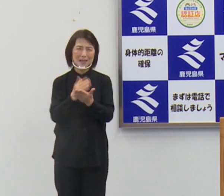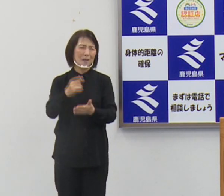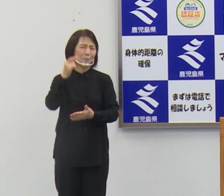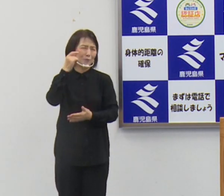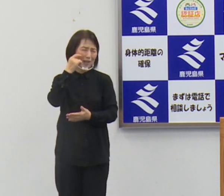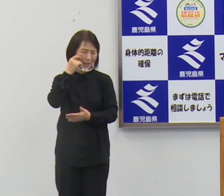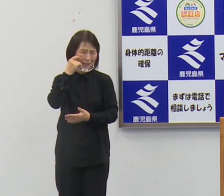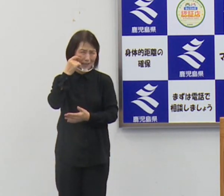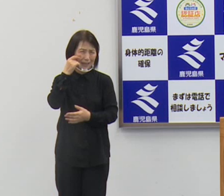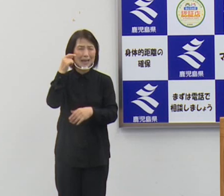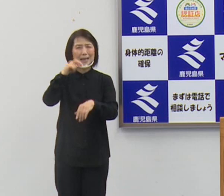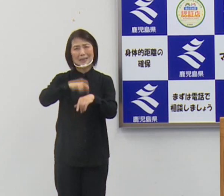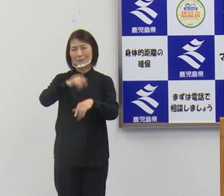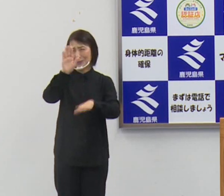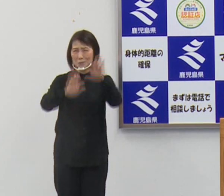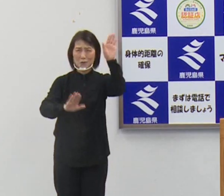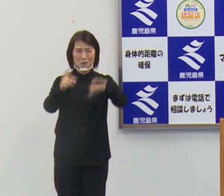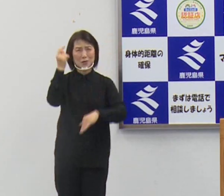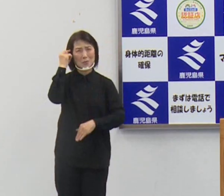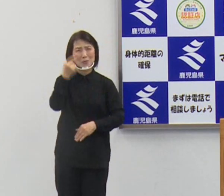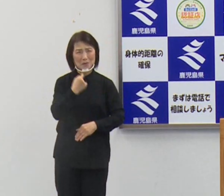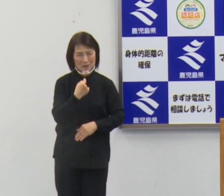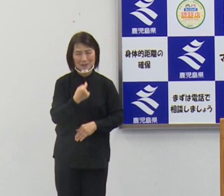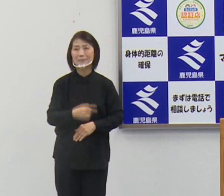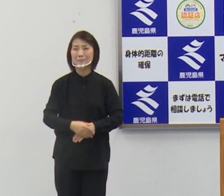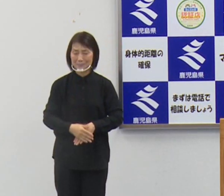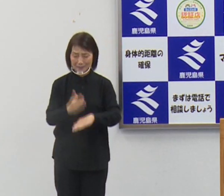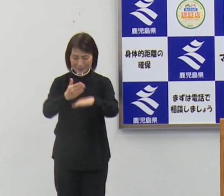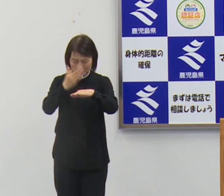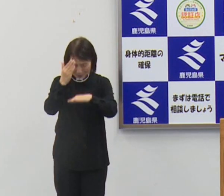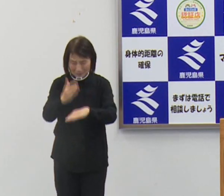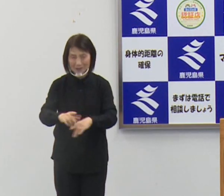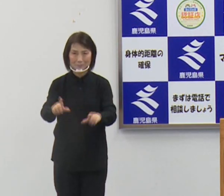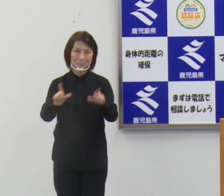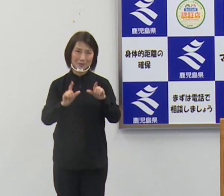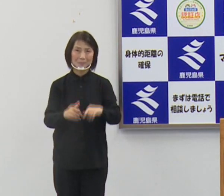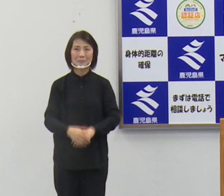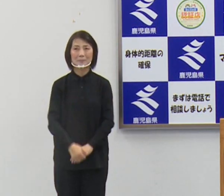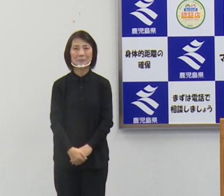厳しい状況のような気はいたします。 分かりました。ありがとうございます。